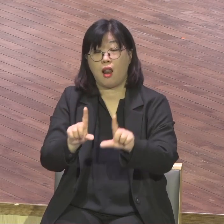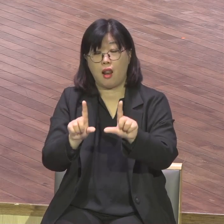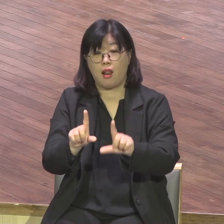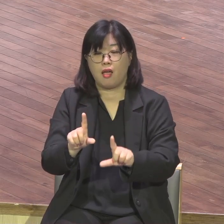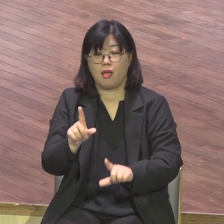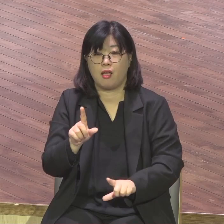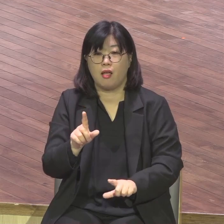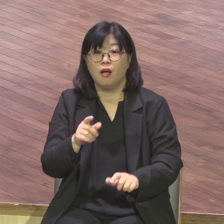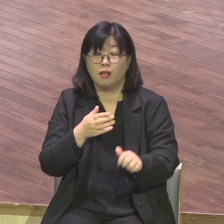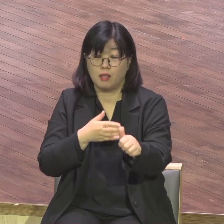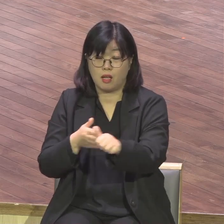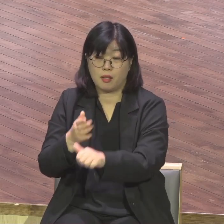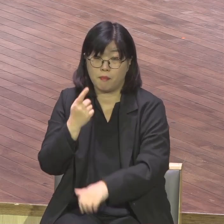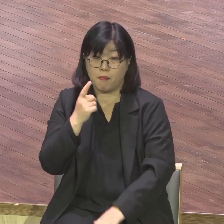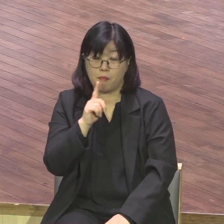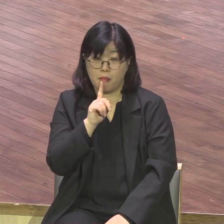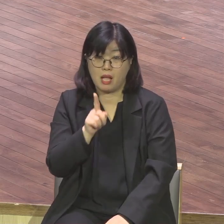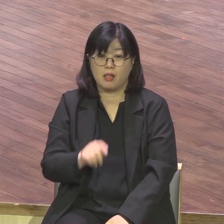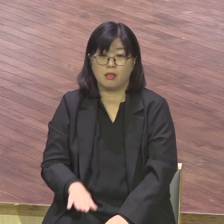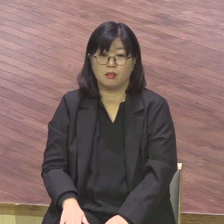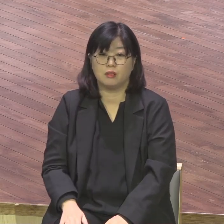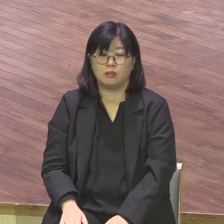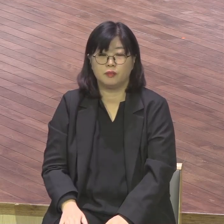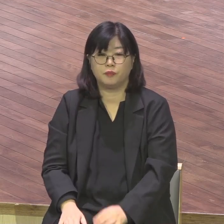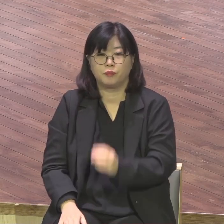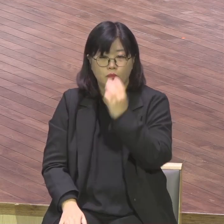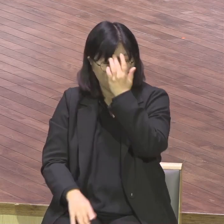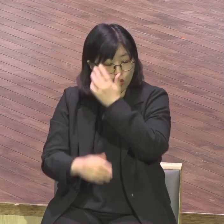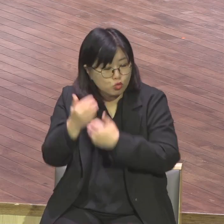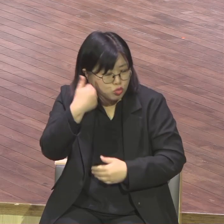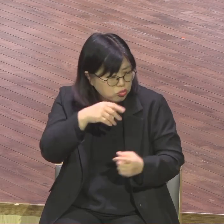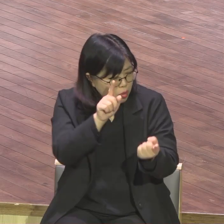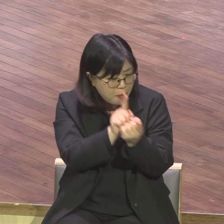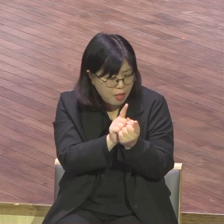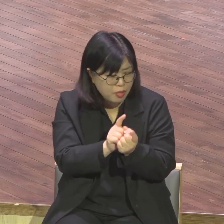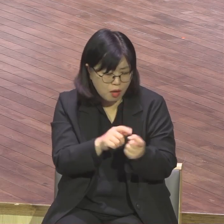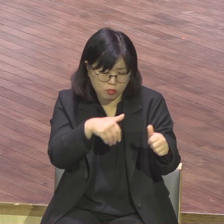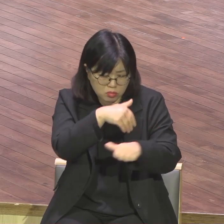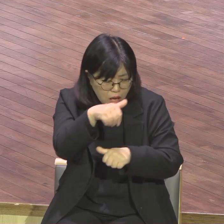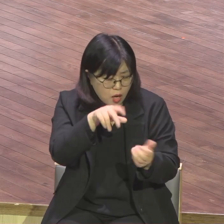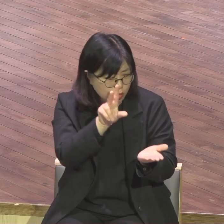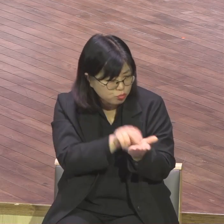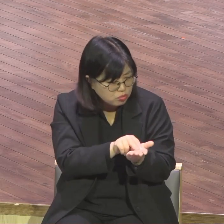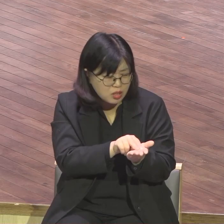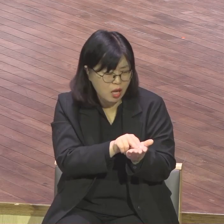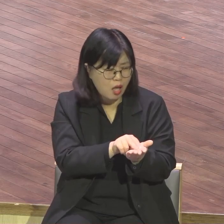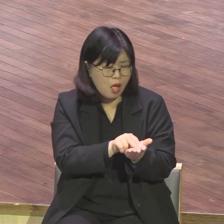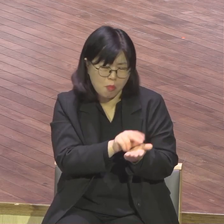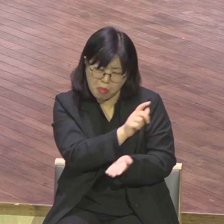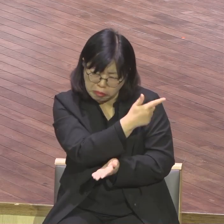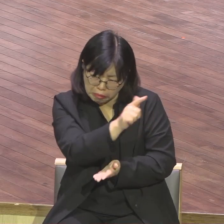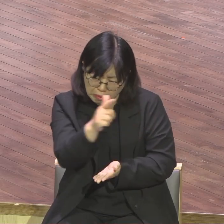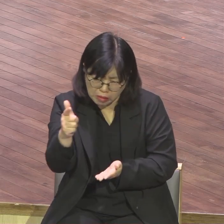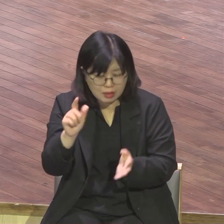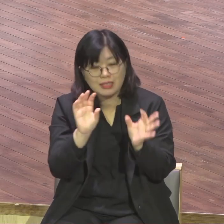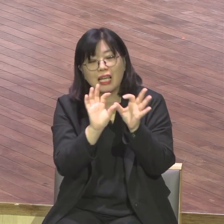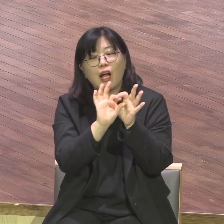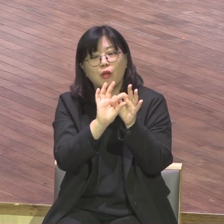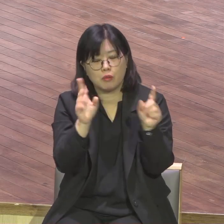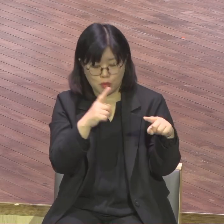평안해요. 평안. 불안하면 안 돼요. 평안하냐는 게 그 사람 키예요. 그 신앙